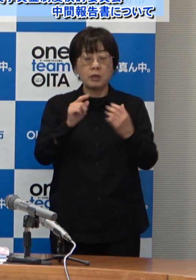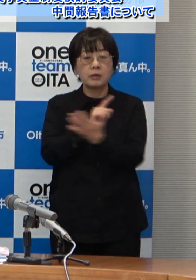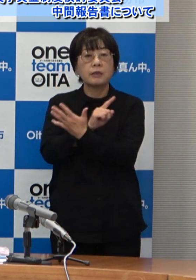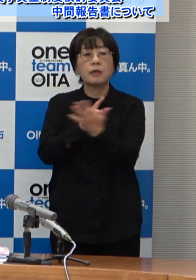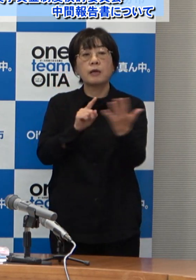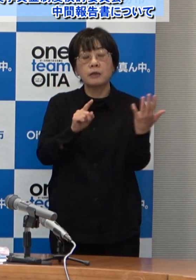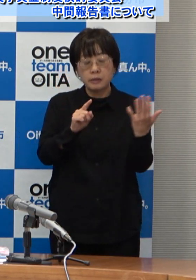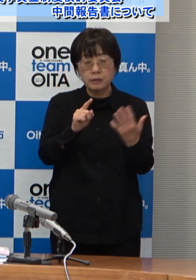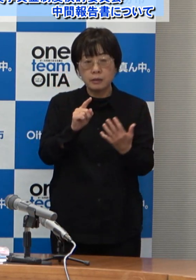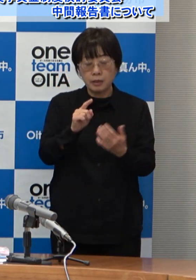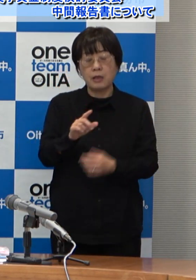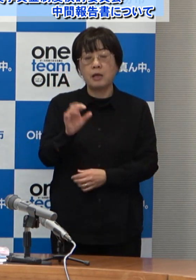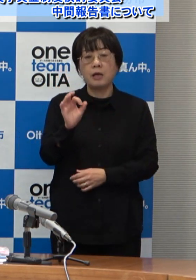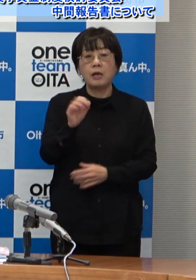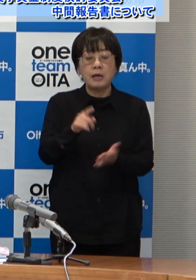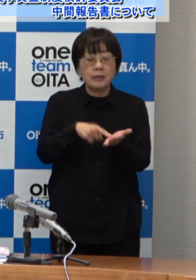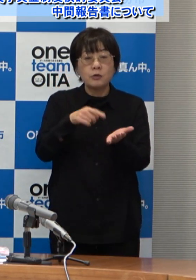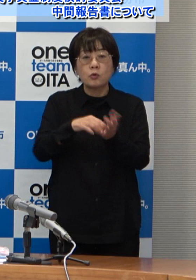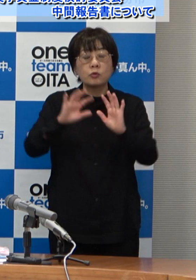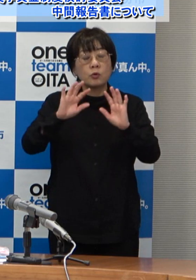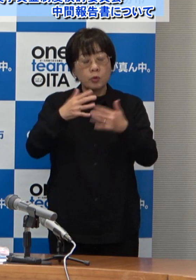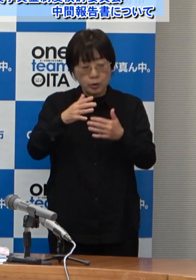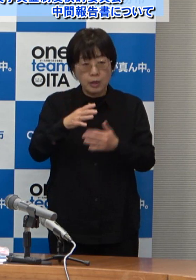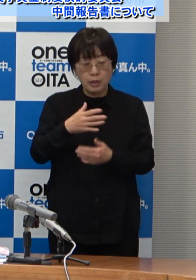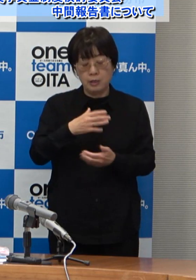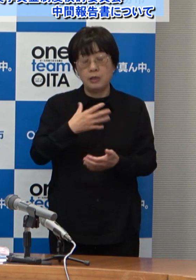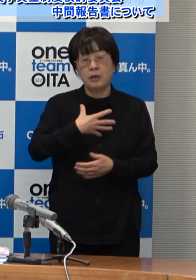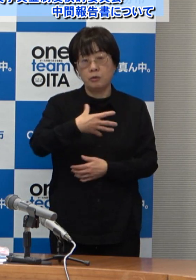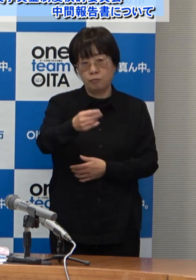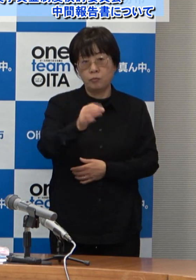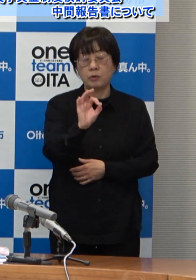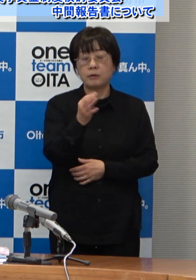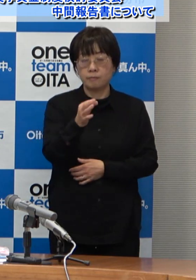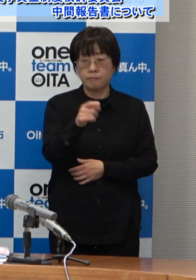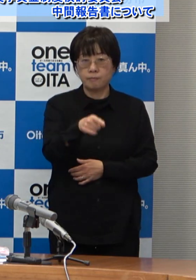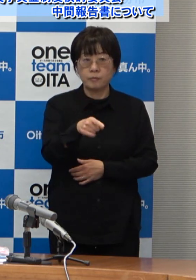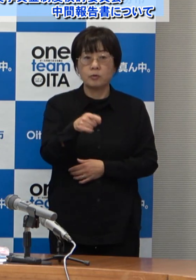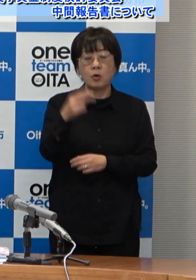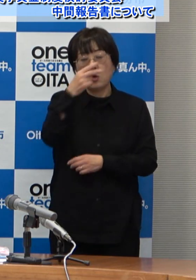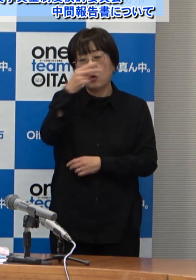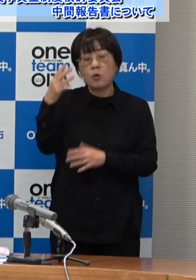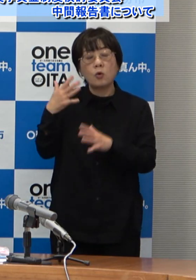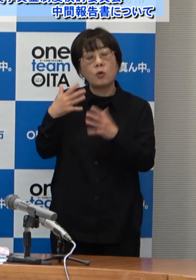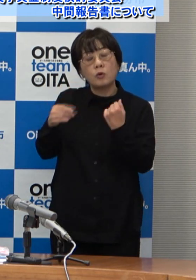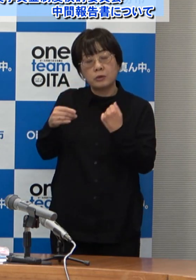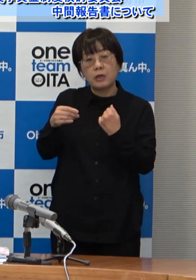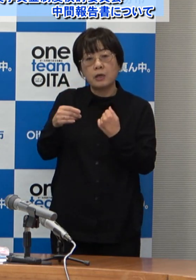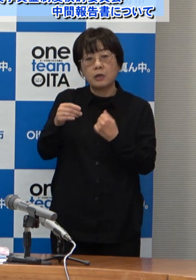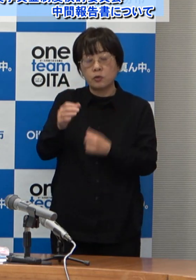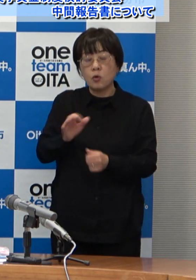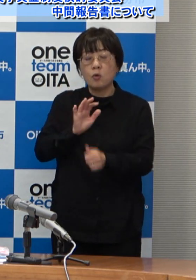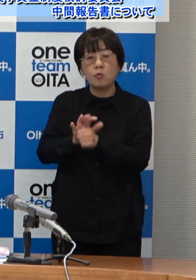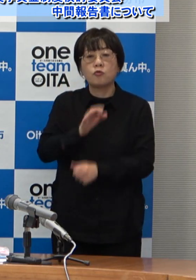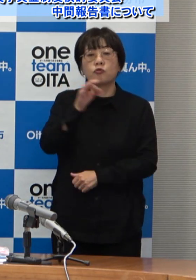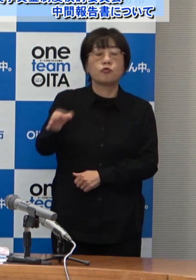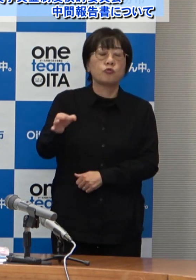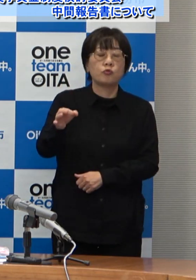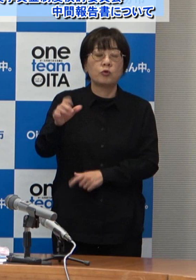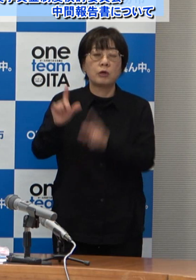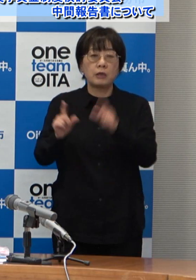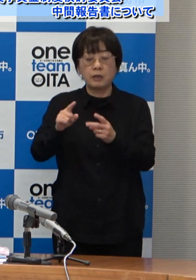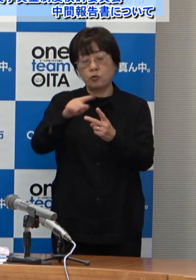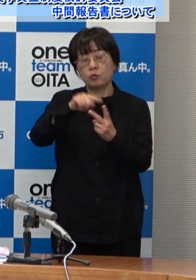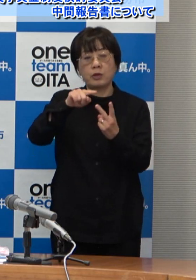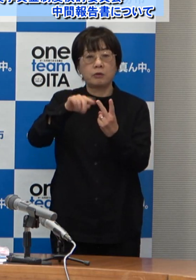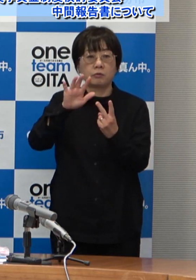型小学資金と高校生を対象とした給付型の奨学資金の2種類があります